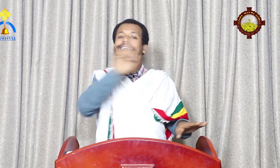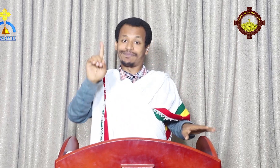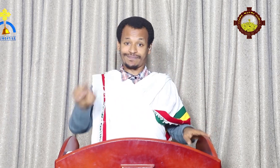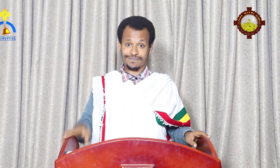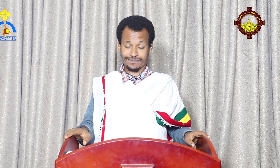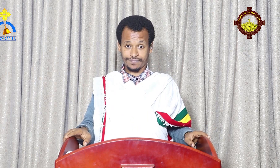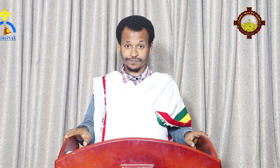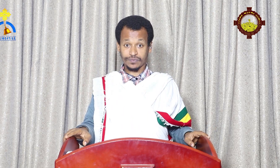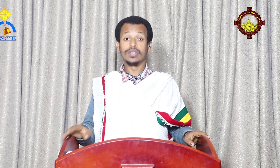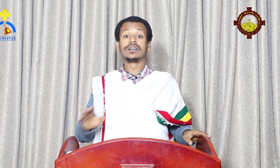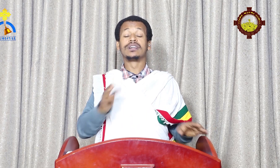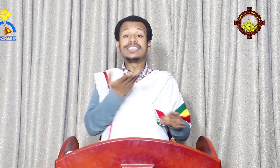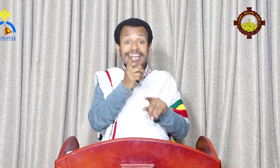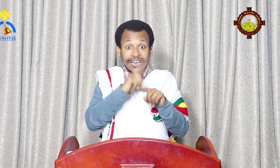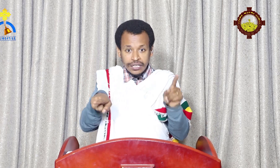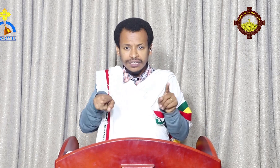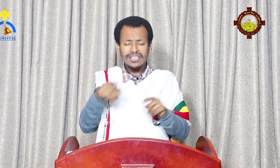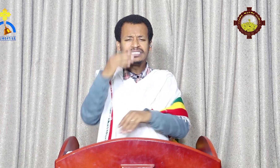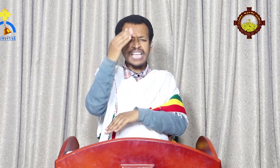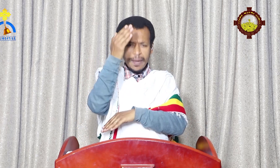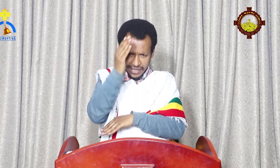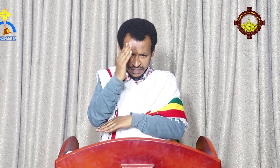አልተከለከለም። ነገር ግን እግዚአብሔር